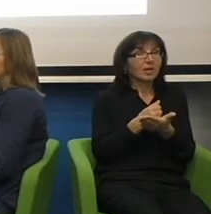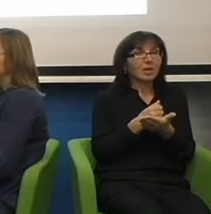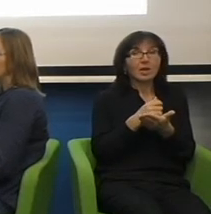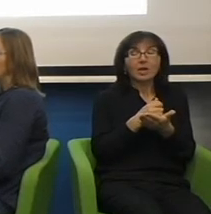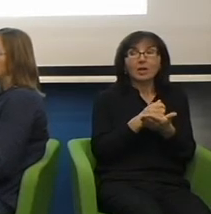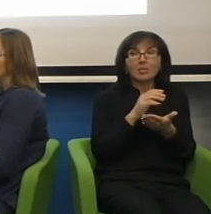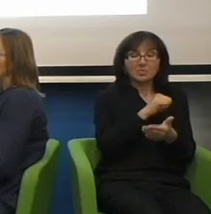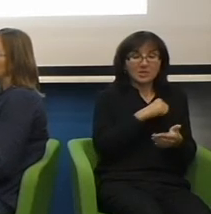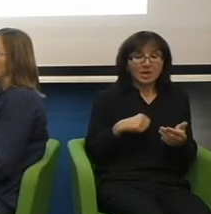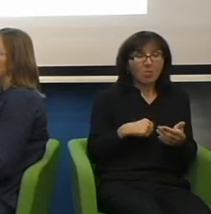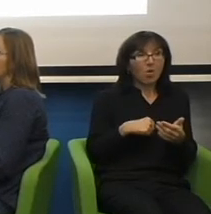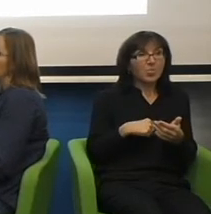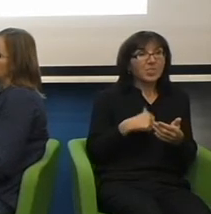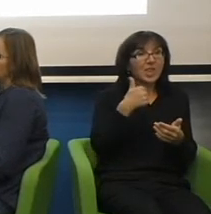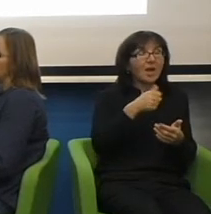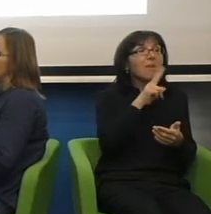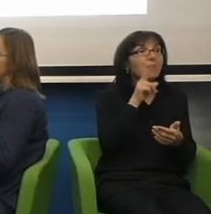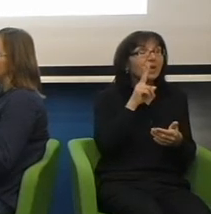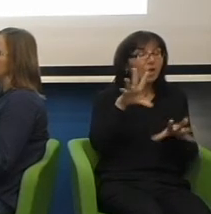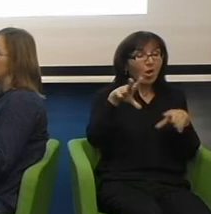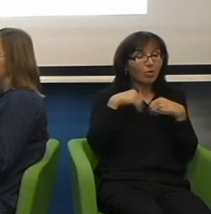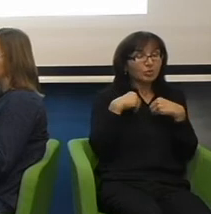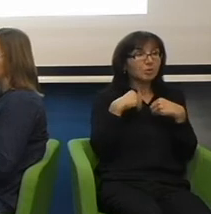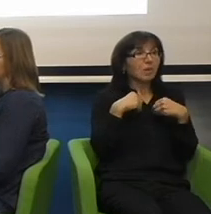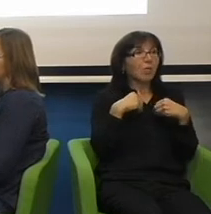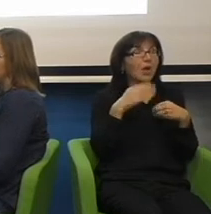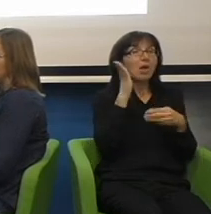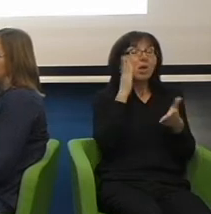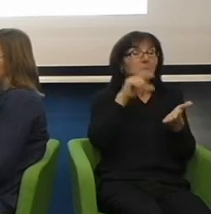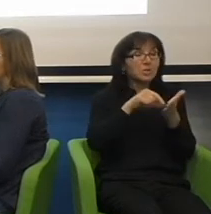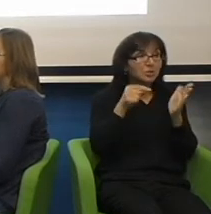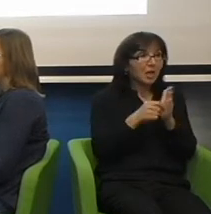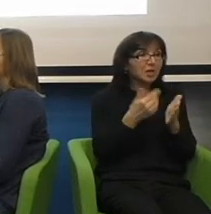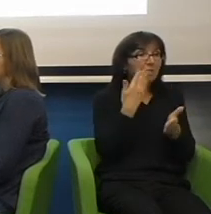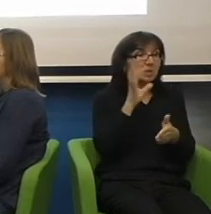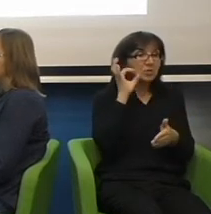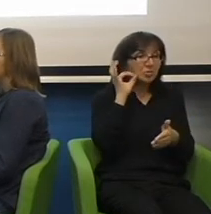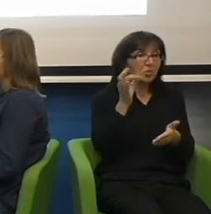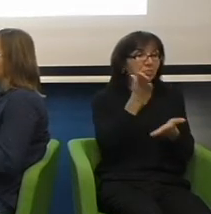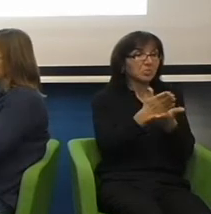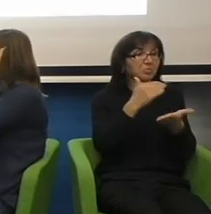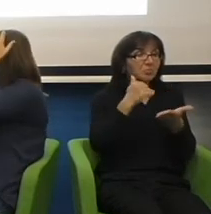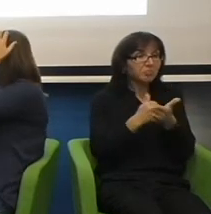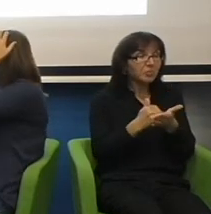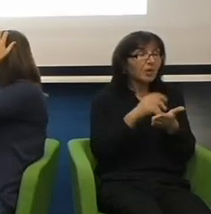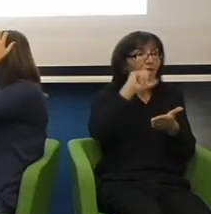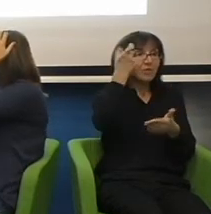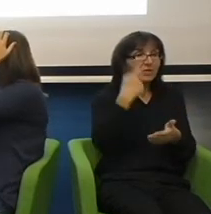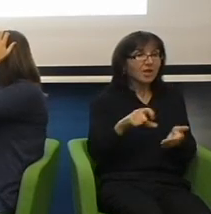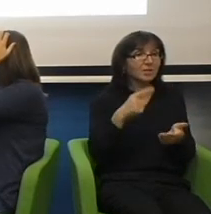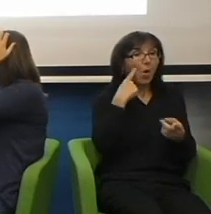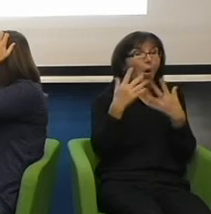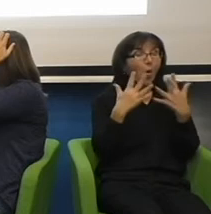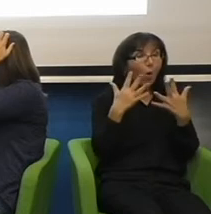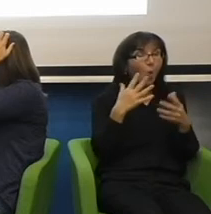Samotna matka dostała mieszkanie w takiej budującej się reprezentacyjnej dzielnicy Gdańsk. Około 40 metrów, prawda?